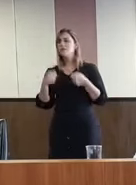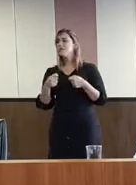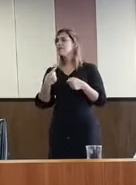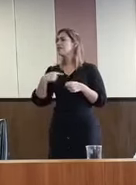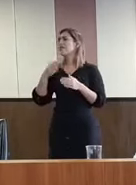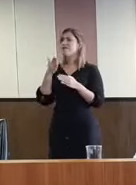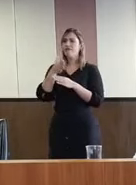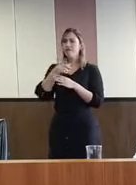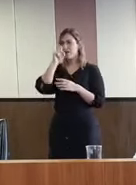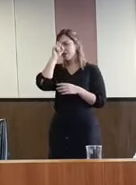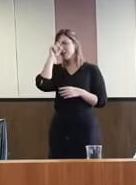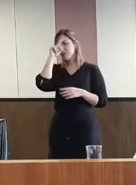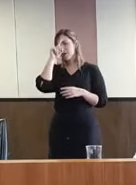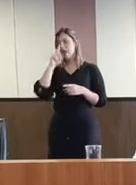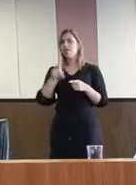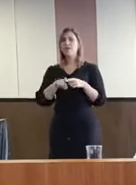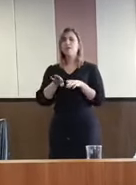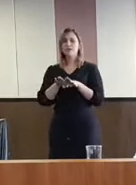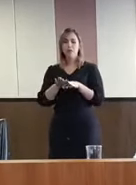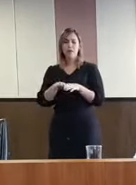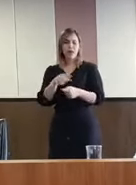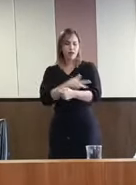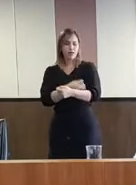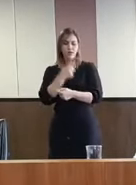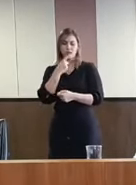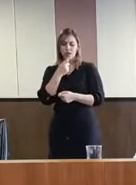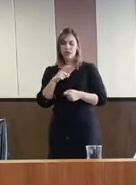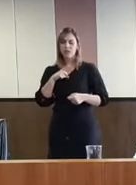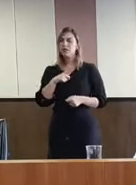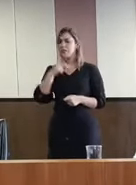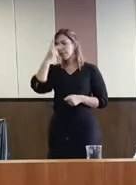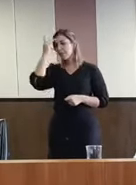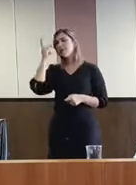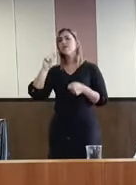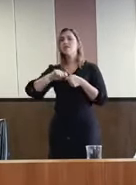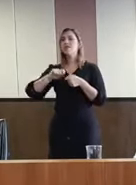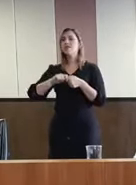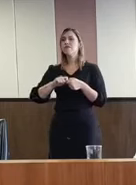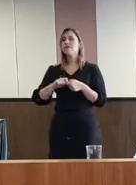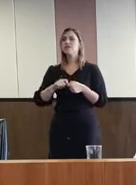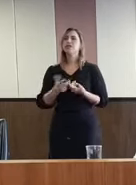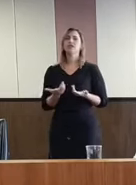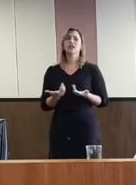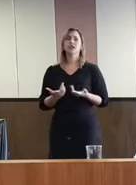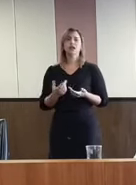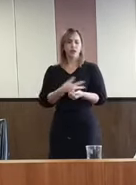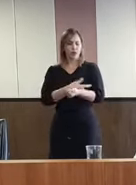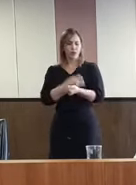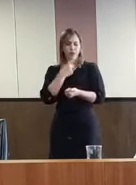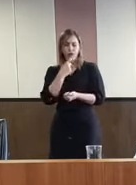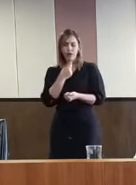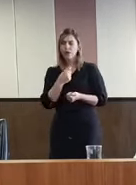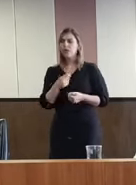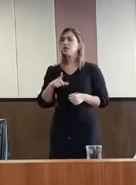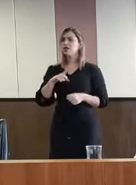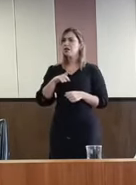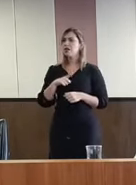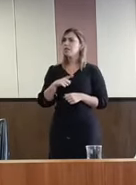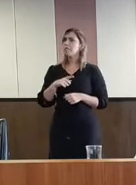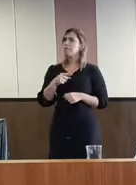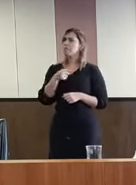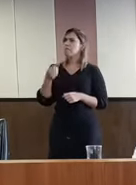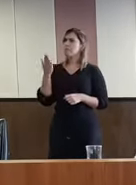tampouco fazer teste para saber disso. Tem muita gente preocupada em fazer teste de tudo. Recentemente se divulgou na